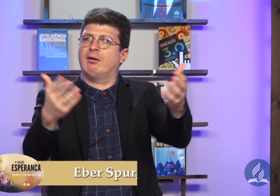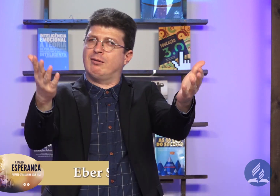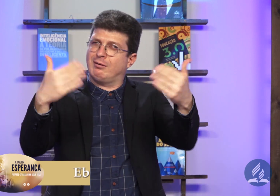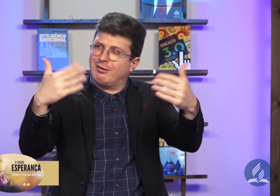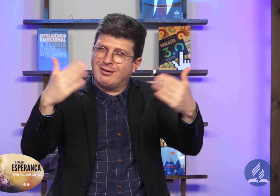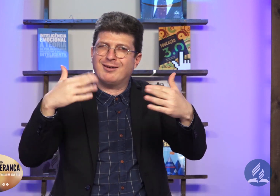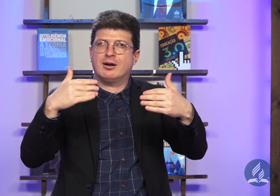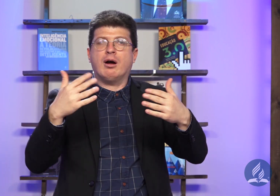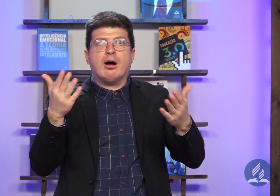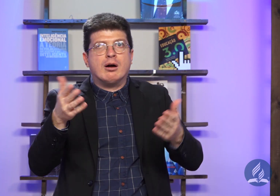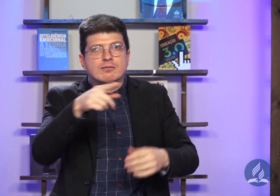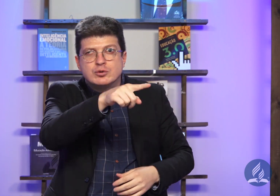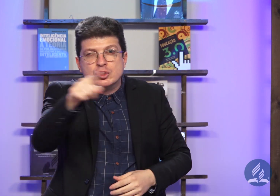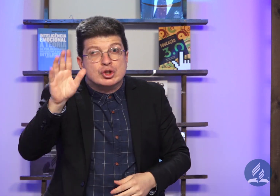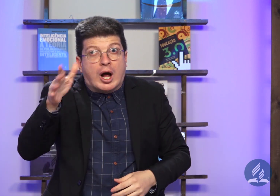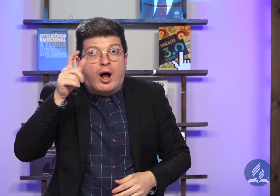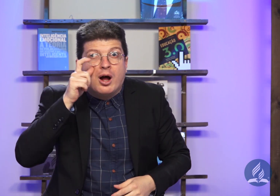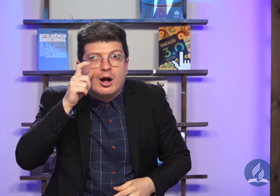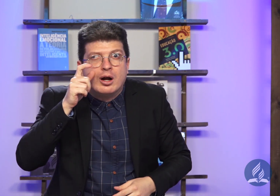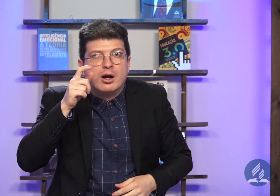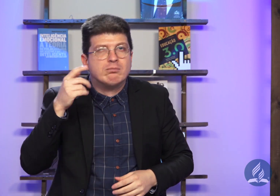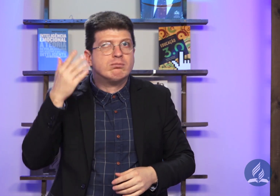alguns ainda não. Olha, chama todo mundo.